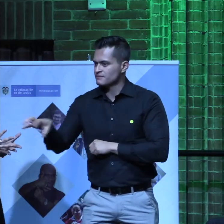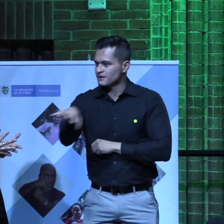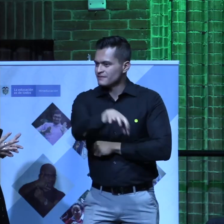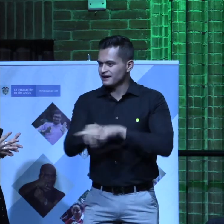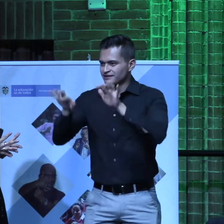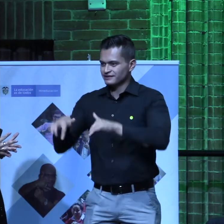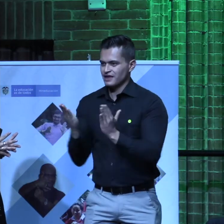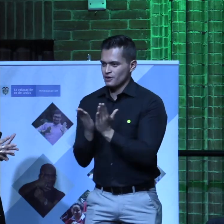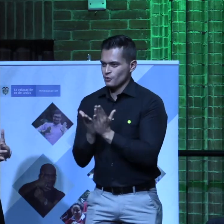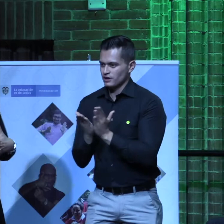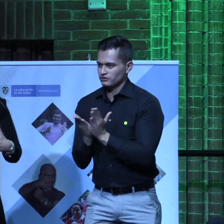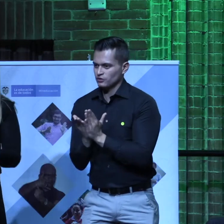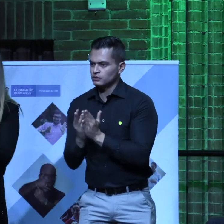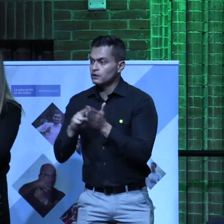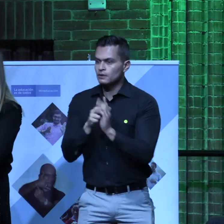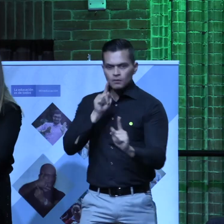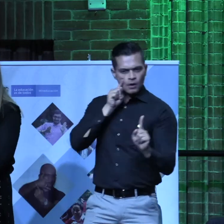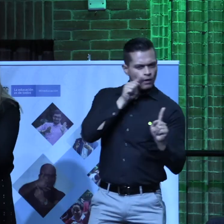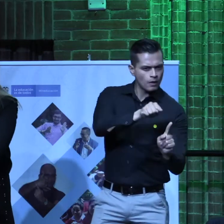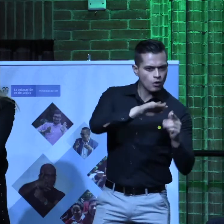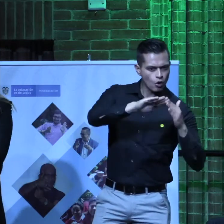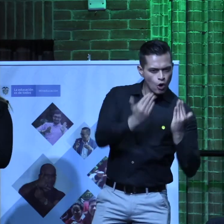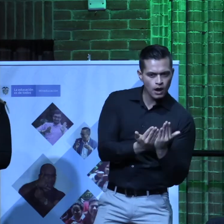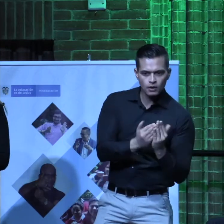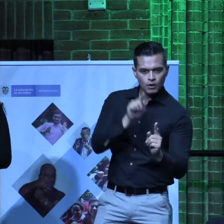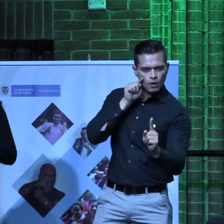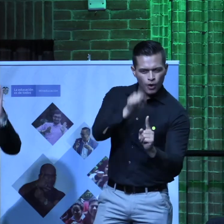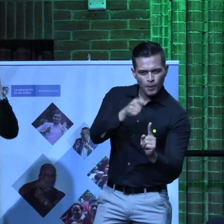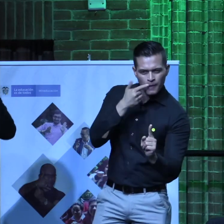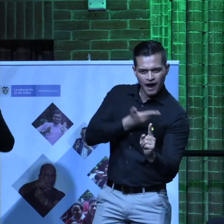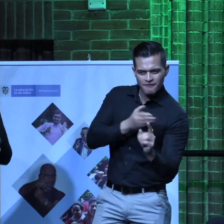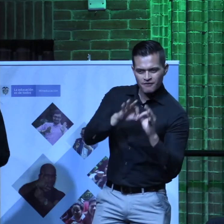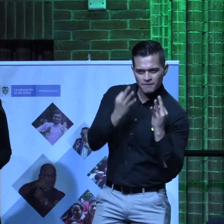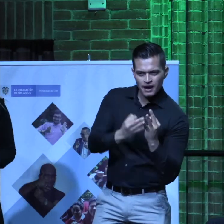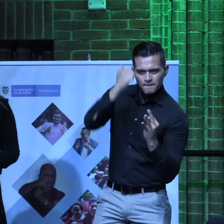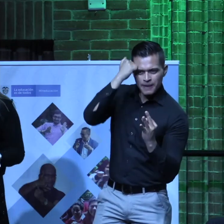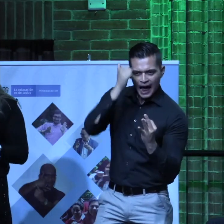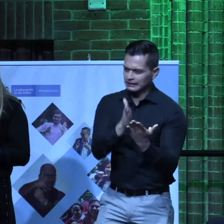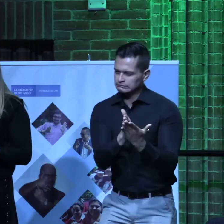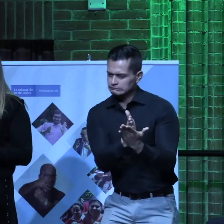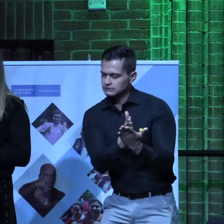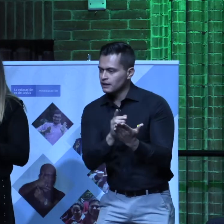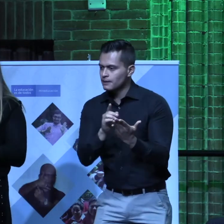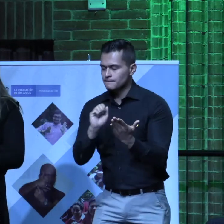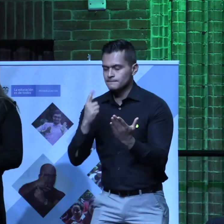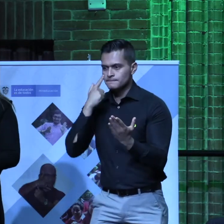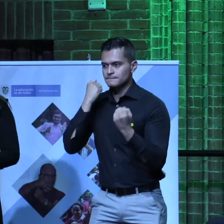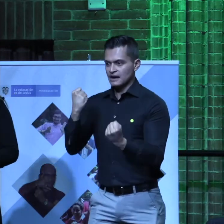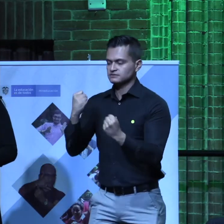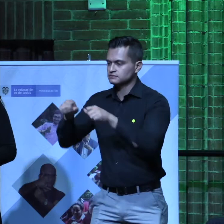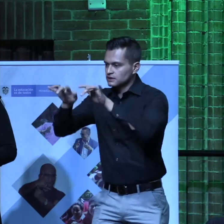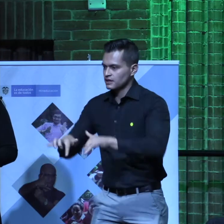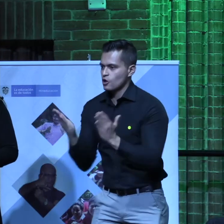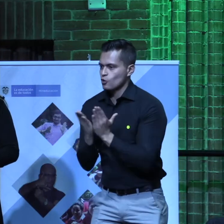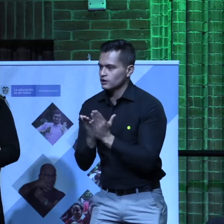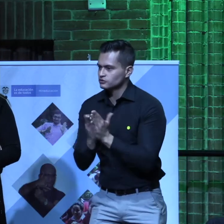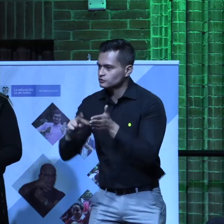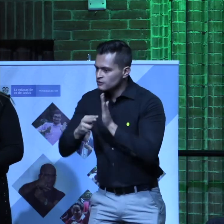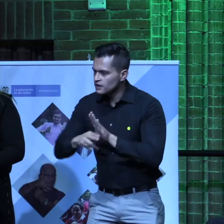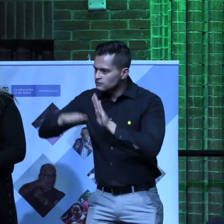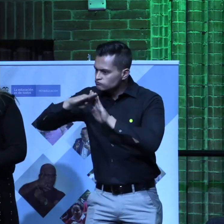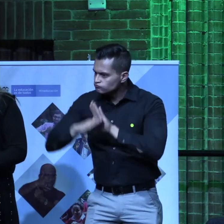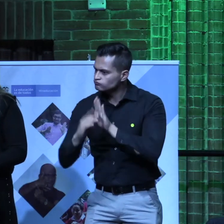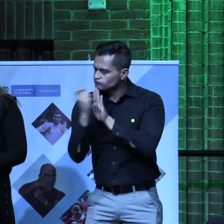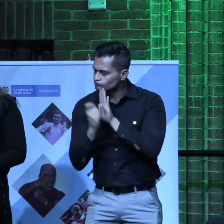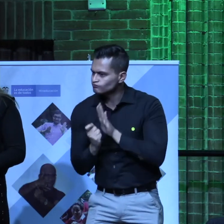tanto a las instituciones educativas, no trabajamos tanto con los padres y con los docentes. Nos concentramos mucho en la política pública y en el trabajo con las secretarías de